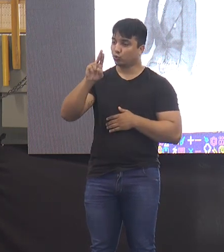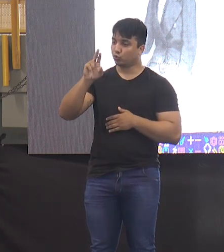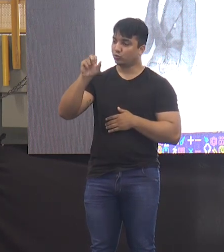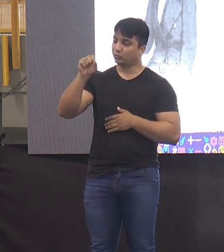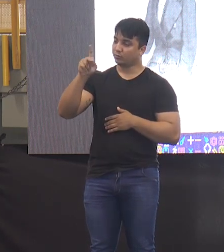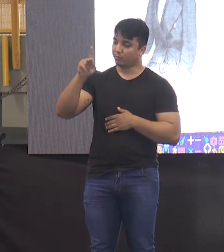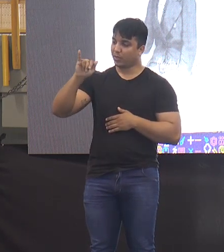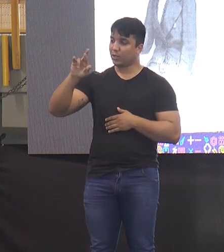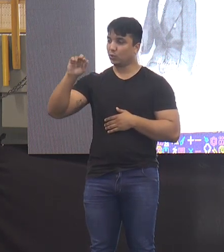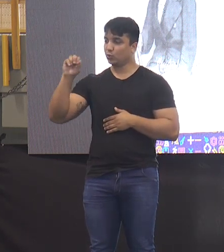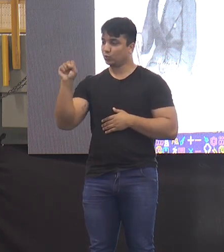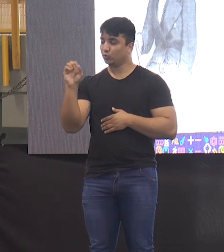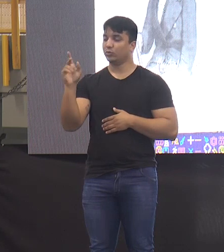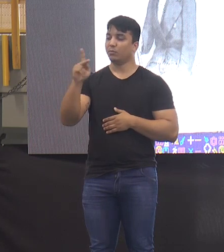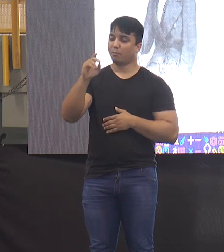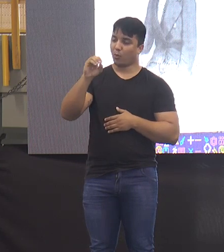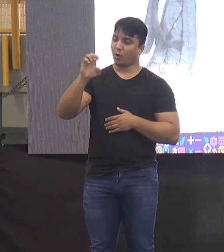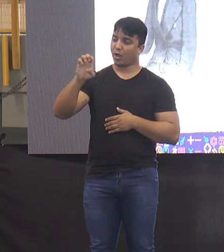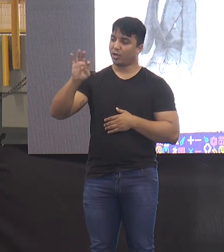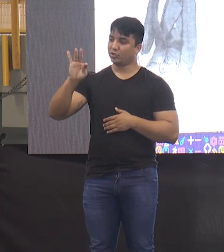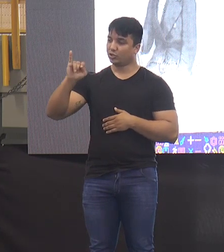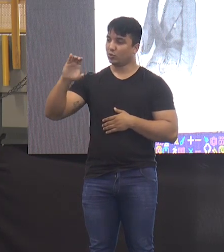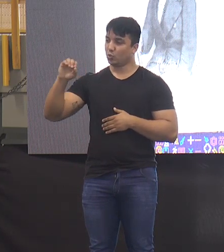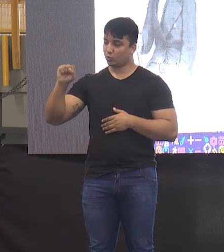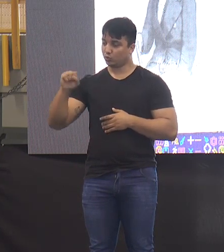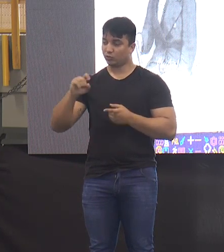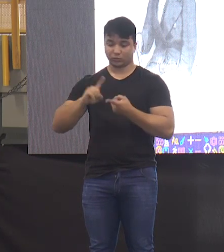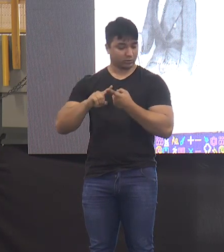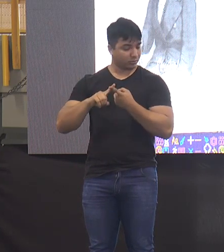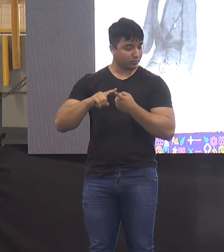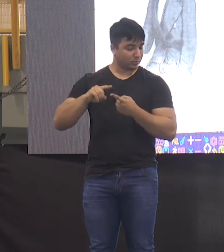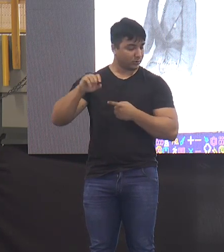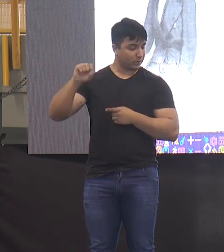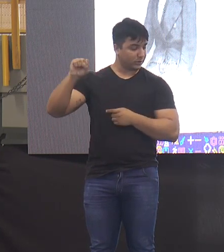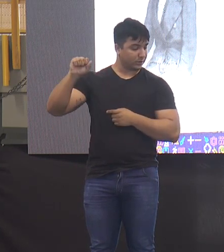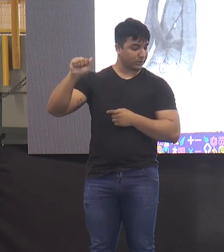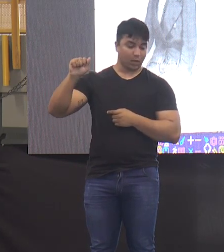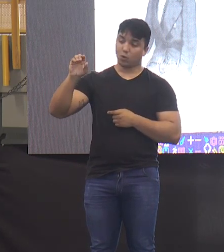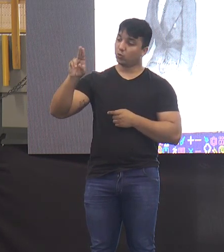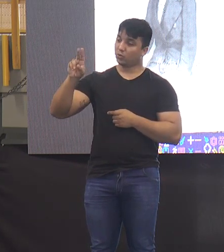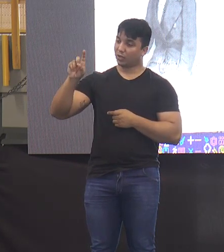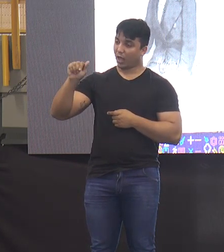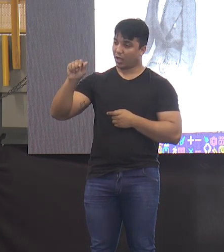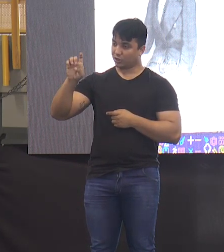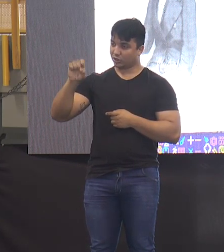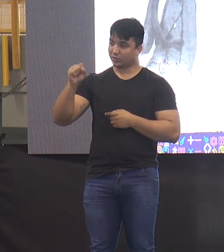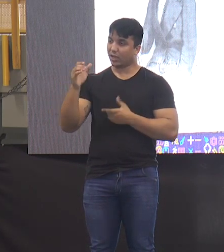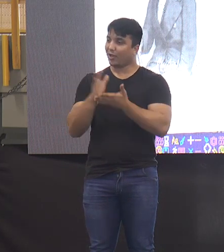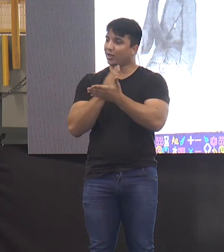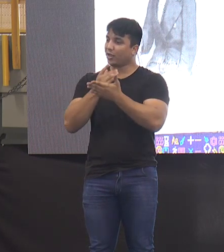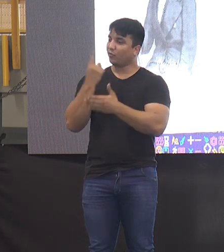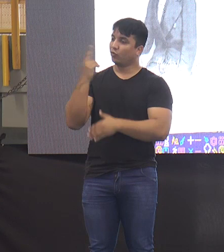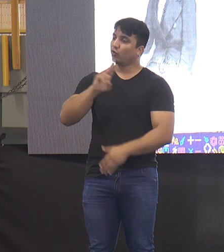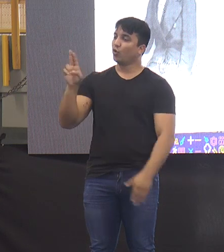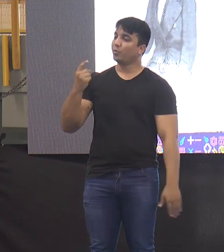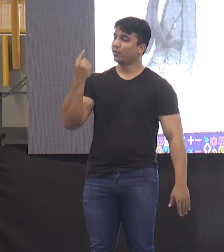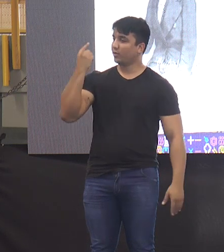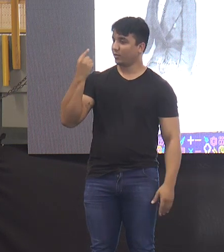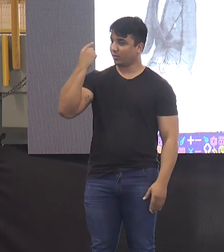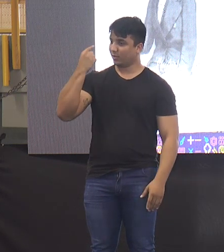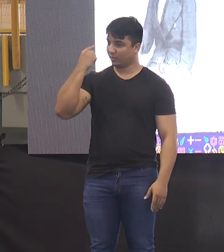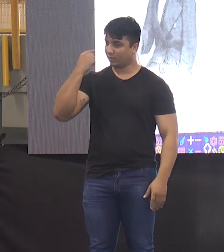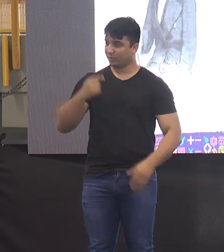publicado em 1836. Mas o grande nome dessa primeira fase do